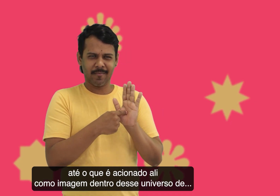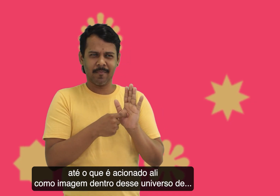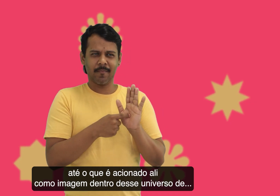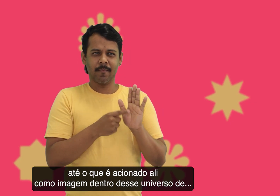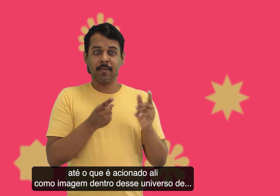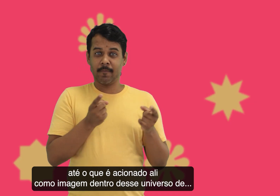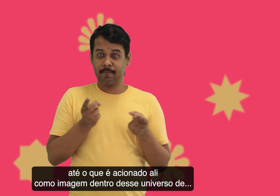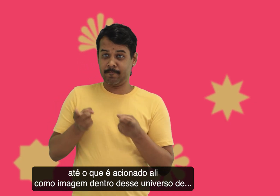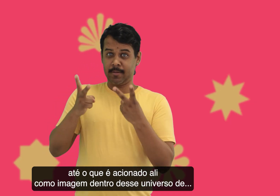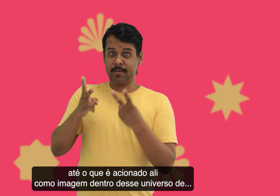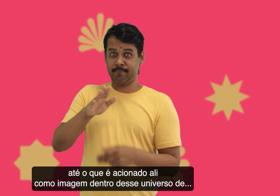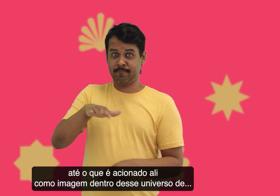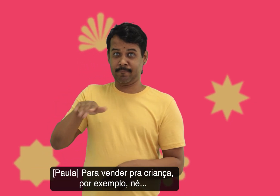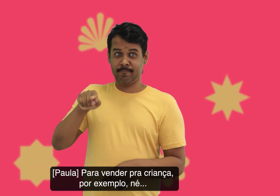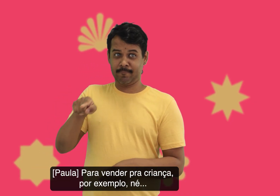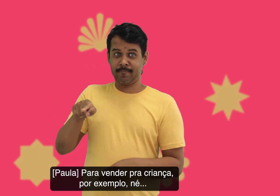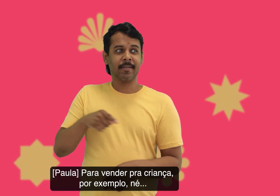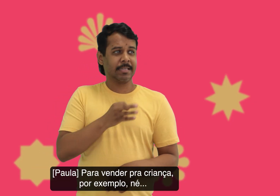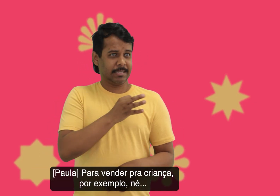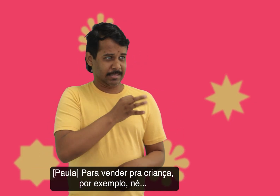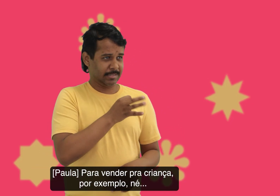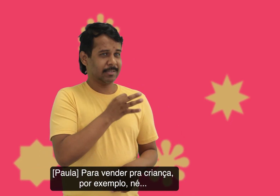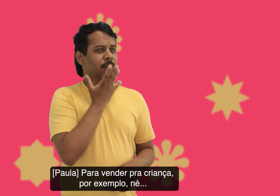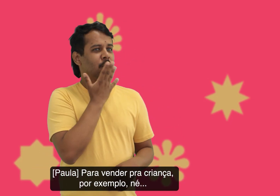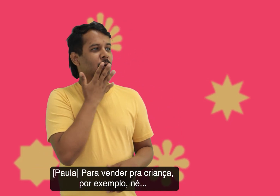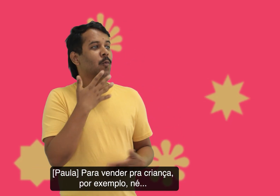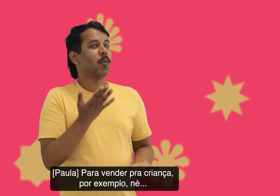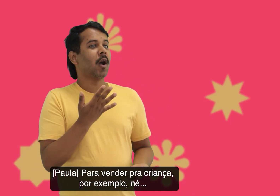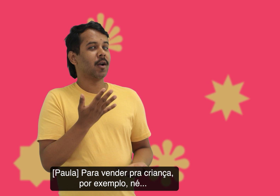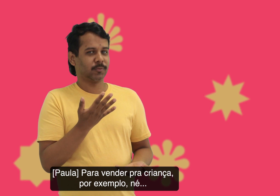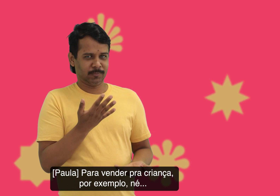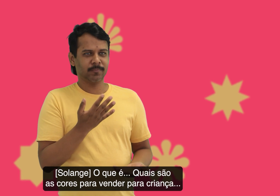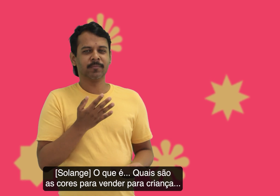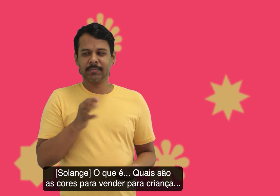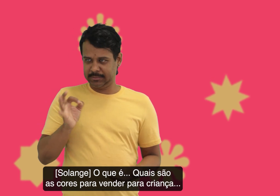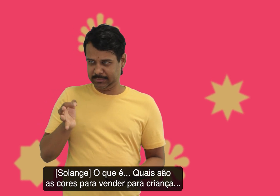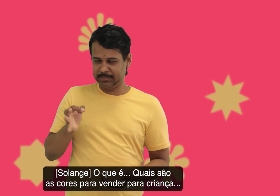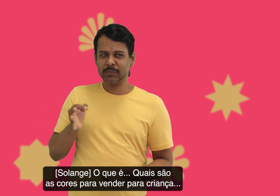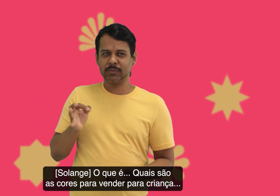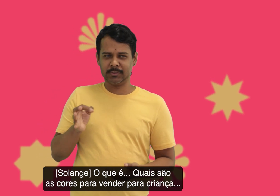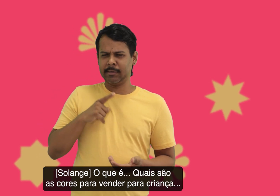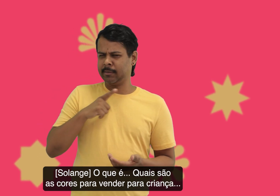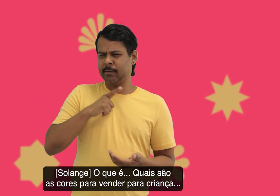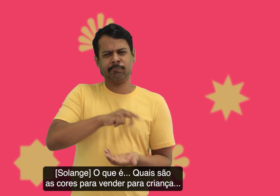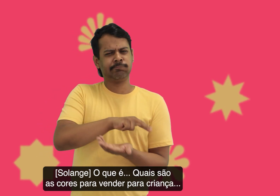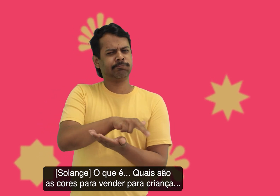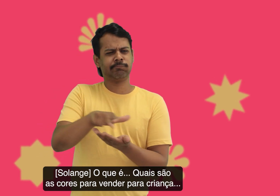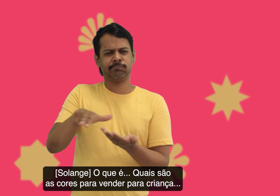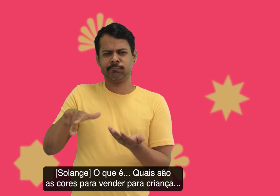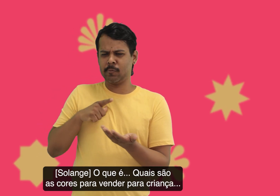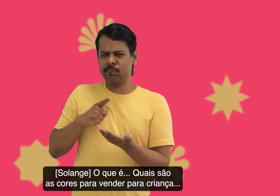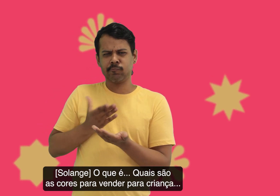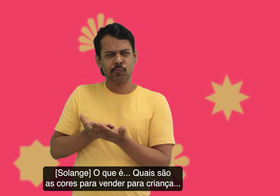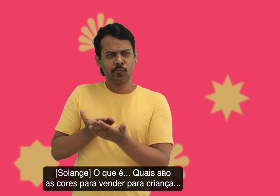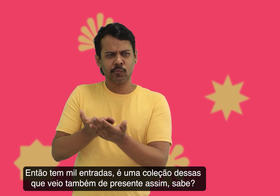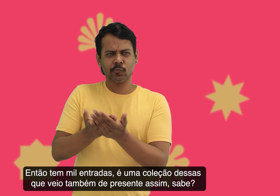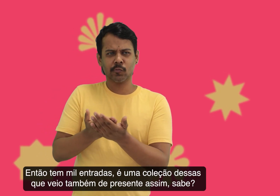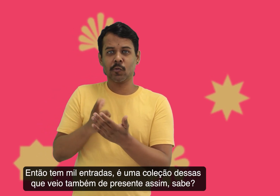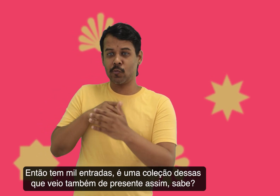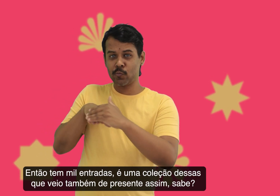imagem dentro desse universo do imaginário. Para vender para criança, por exemplo, né? O que é, quais são as cores para vender para criança, né? Então tem